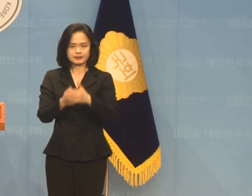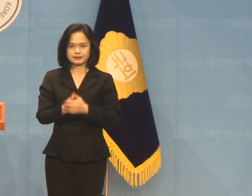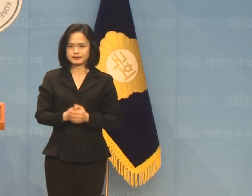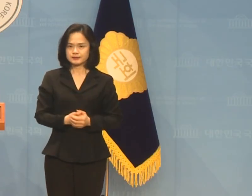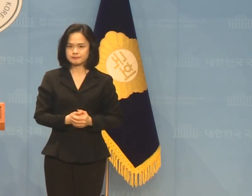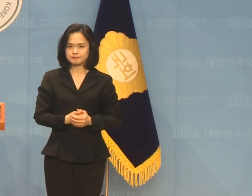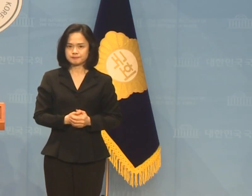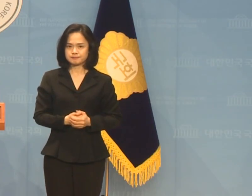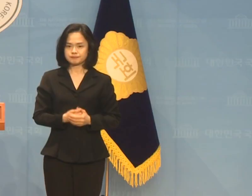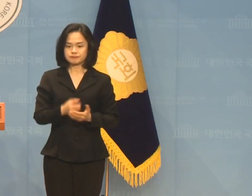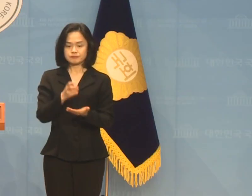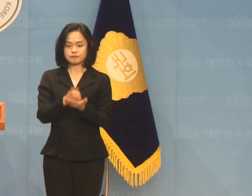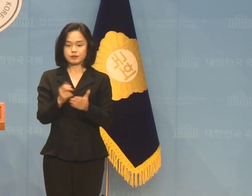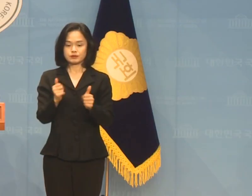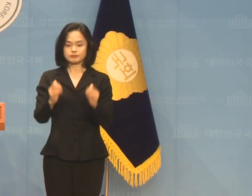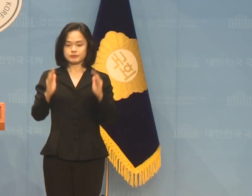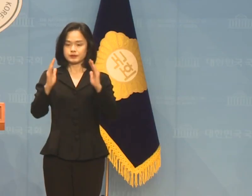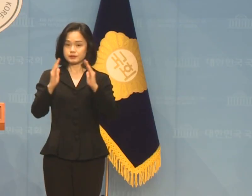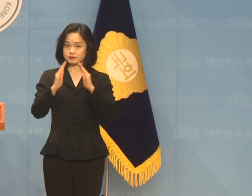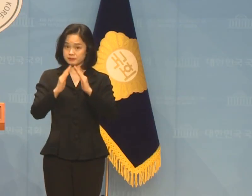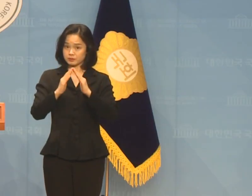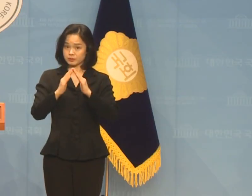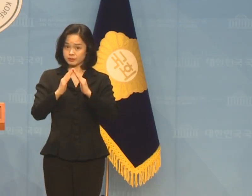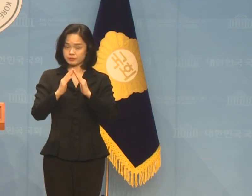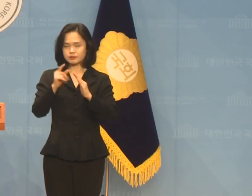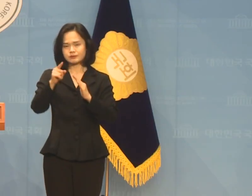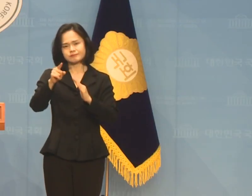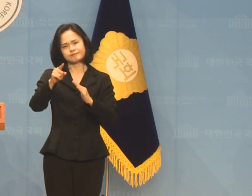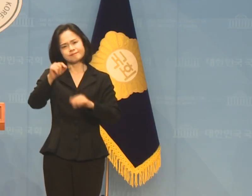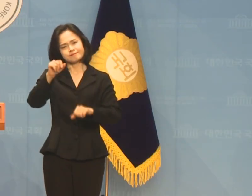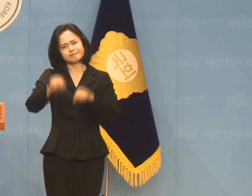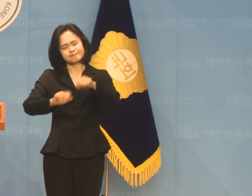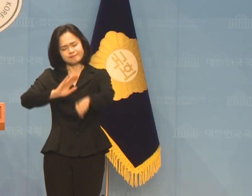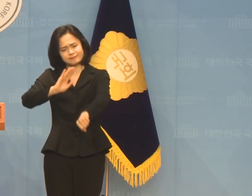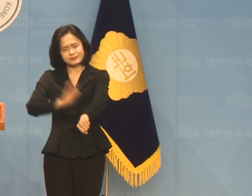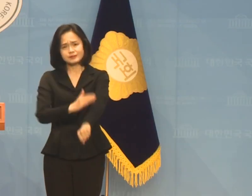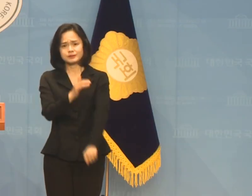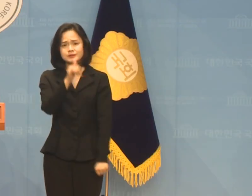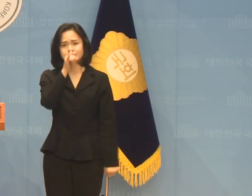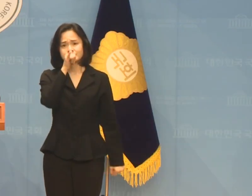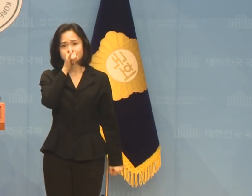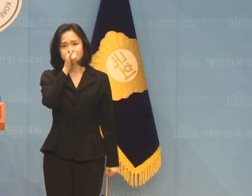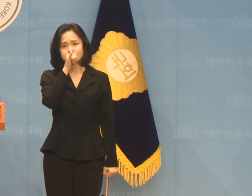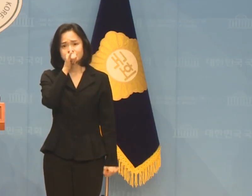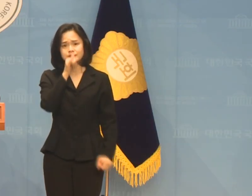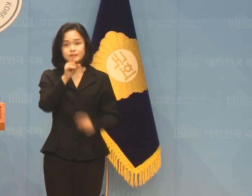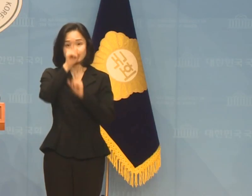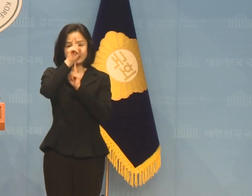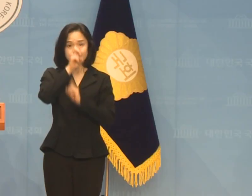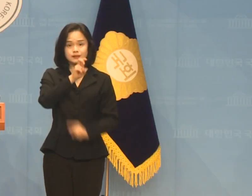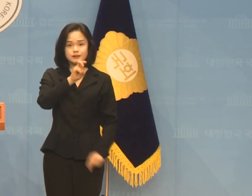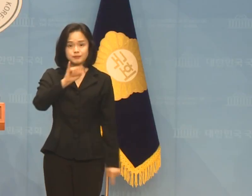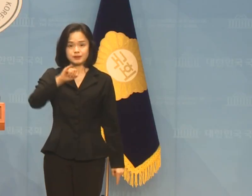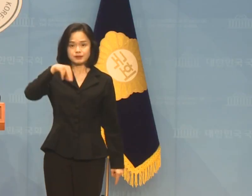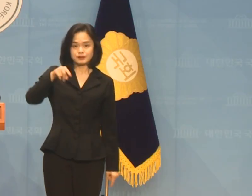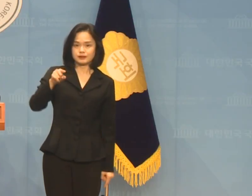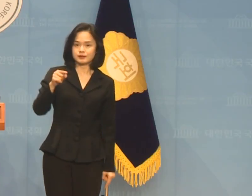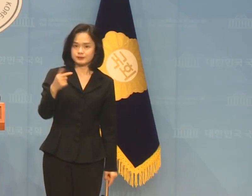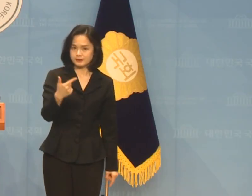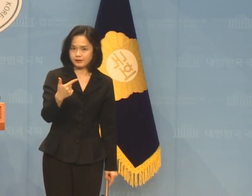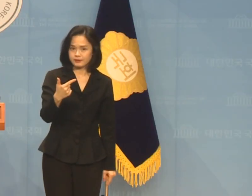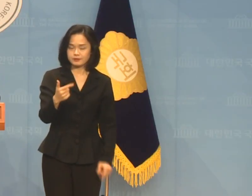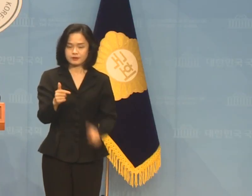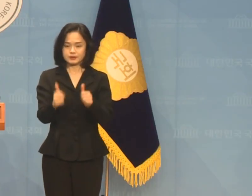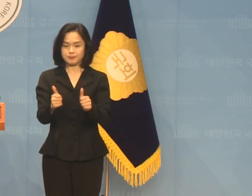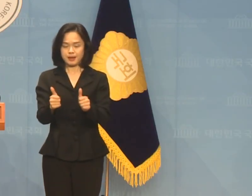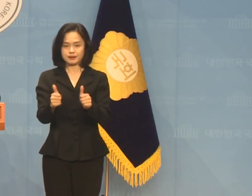헌법재판소의 행태에 대해서도 지적하지 않을 수 없습니다. 이미선 헌법재판관